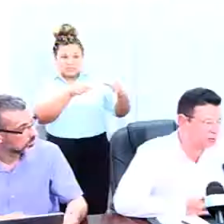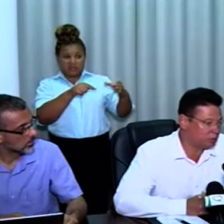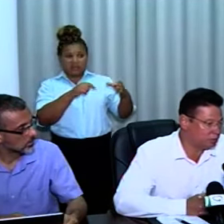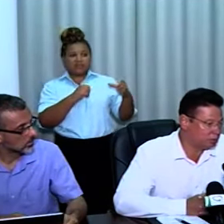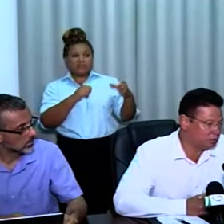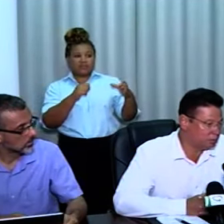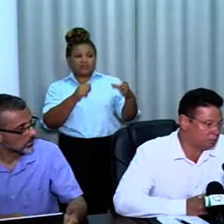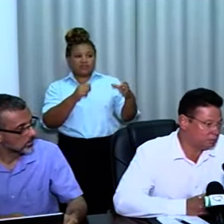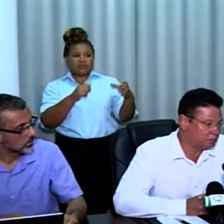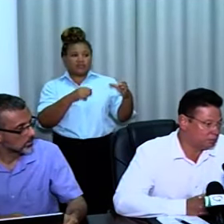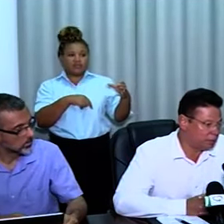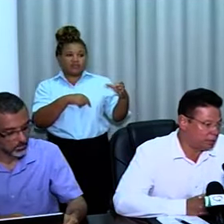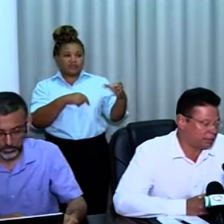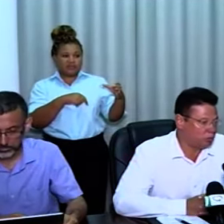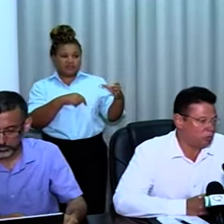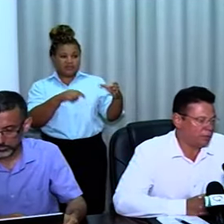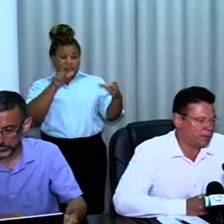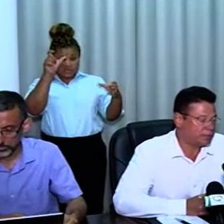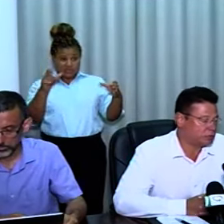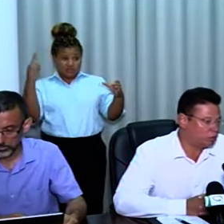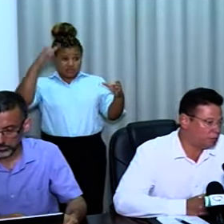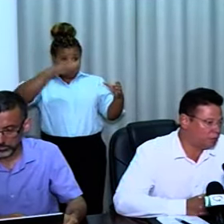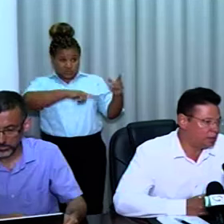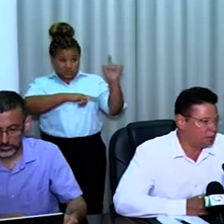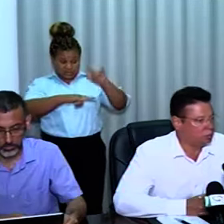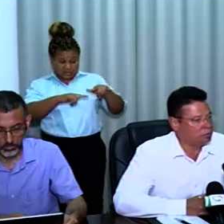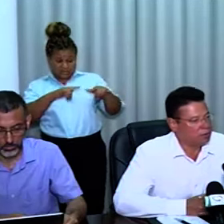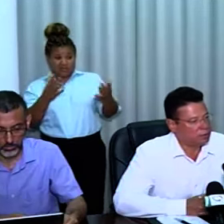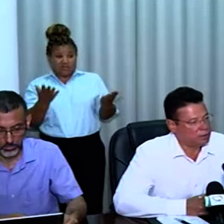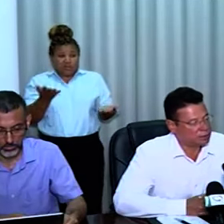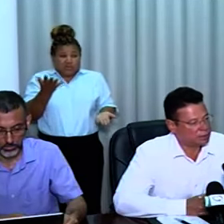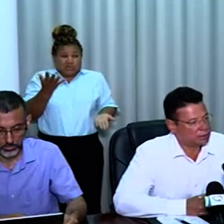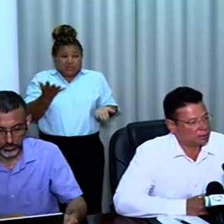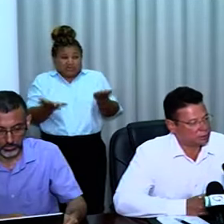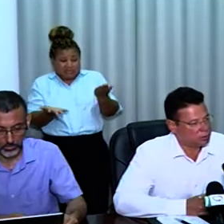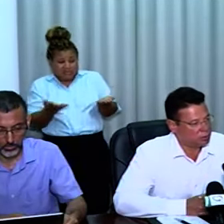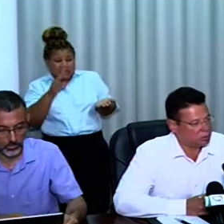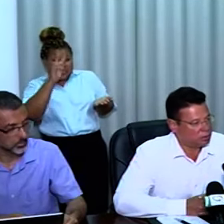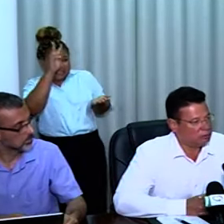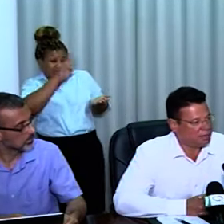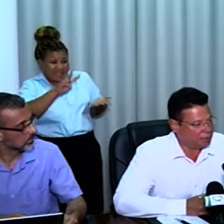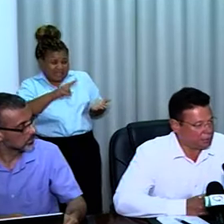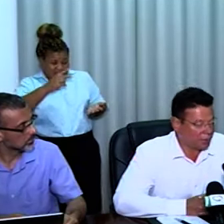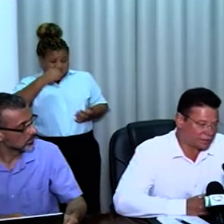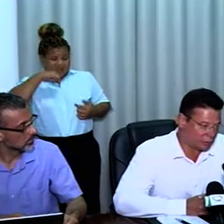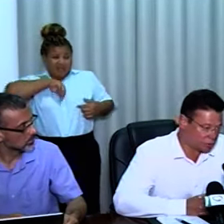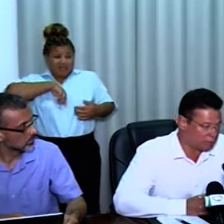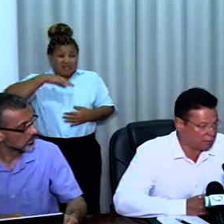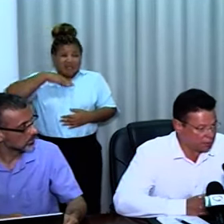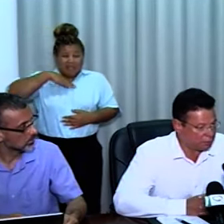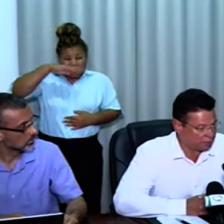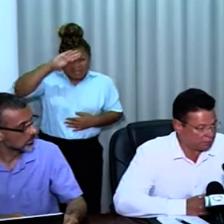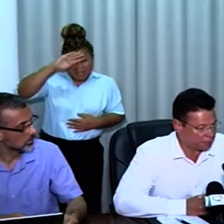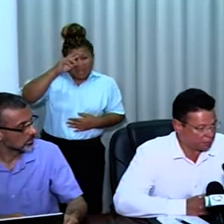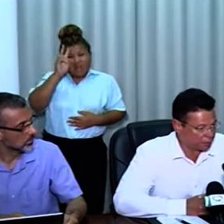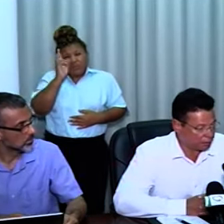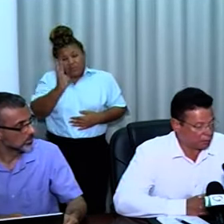pas symptômes. L'état où n'a pas cet homme, où risque de transmission est minime. Il n'est pas zéro, c'est moins